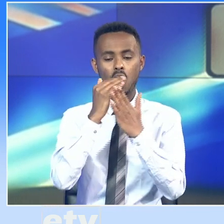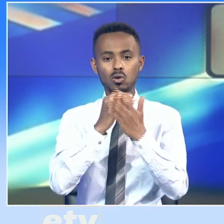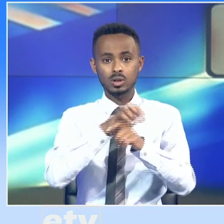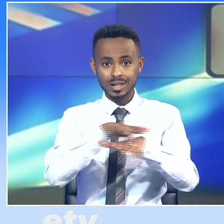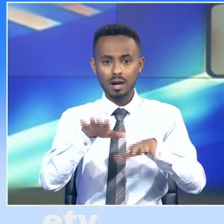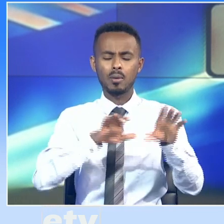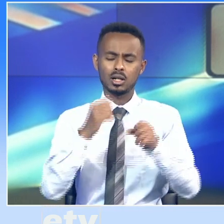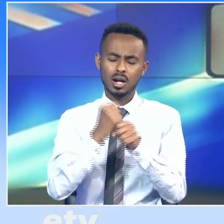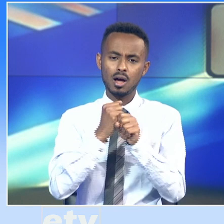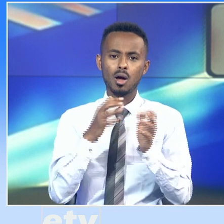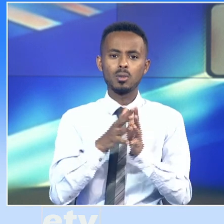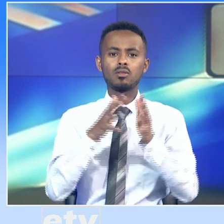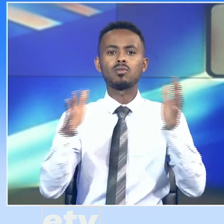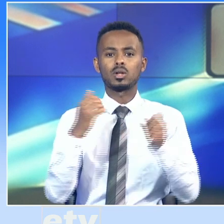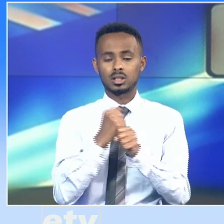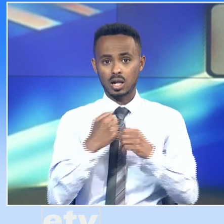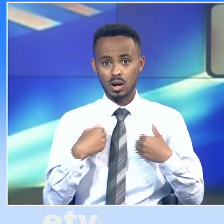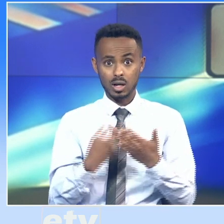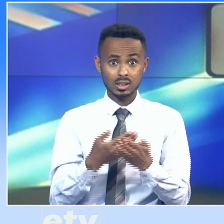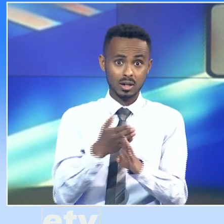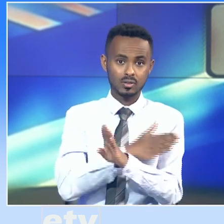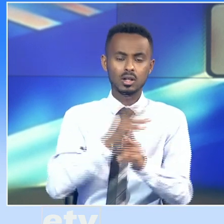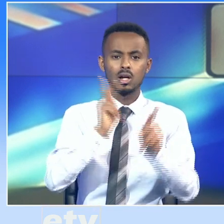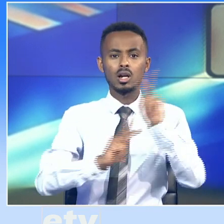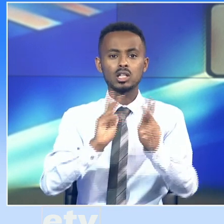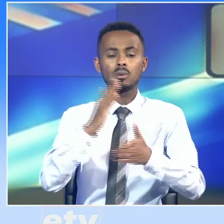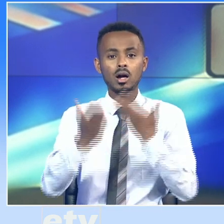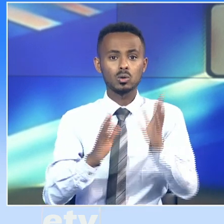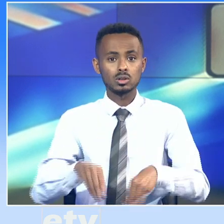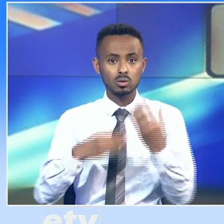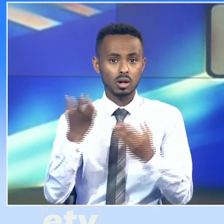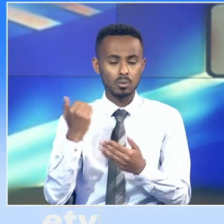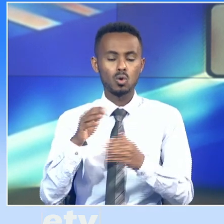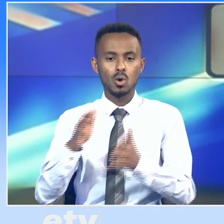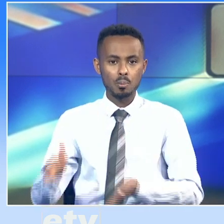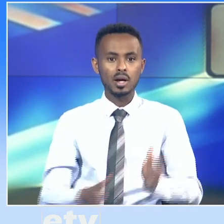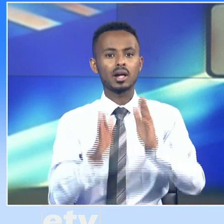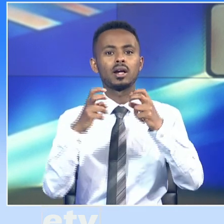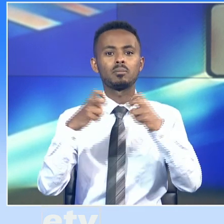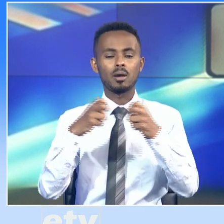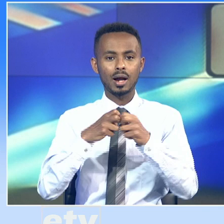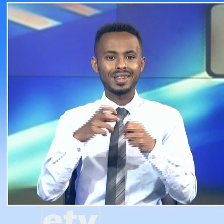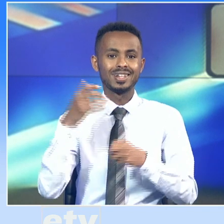የማድረግ ስራ በሰፊው ነው እየተሰራ ያለው። ከዚህ በፊት ለህዝብ አገልግሎት ይሰጡ የነበሩ እንደነ መንገድ፣ መብራት፣